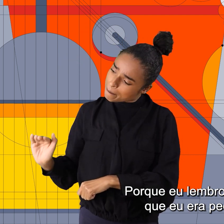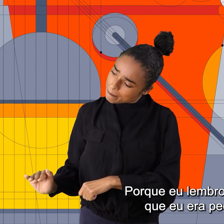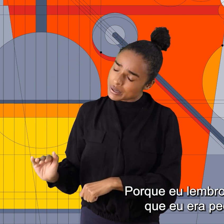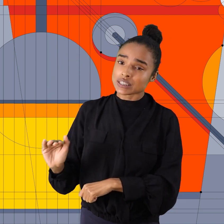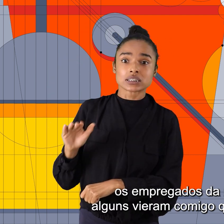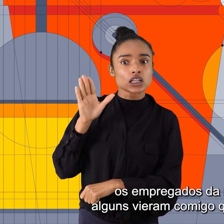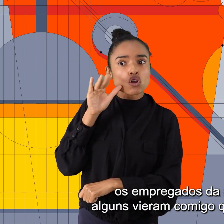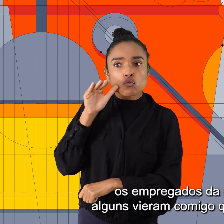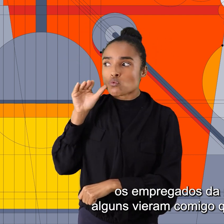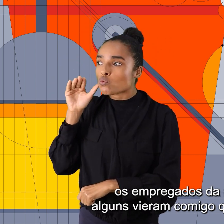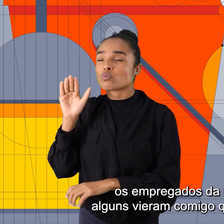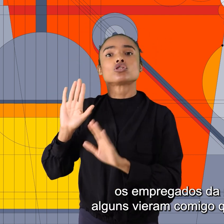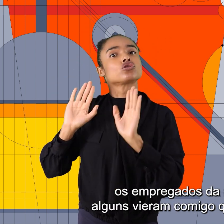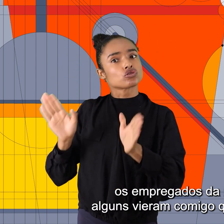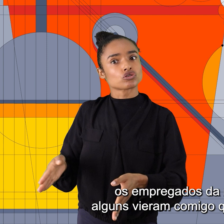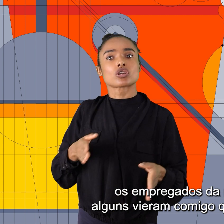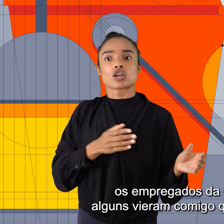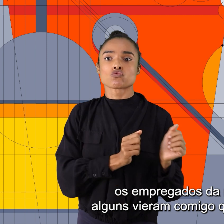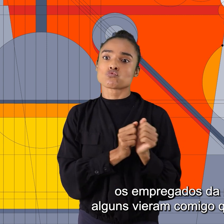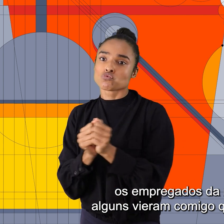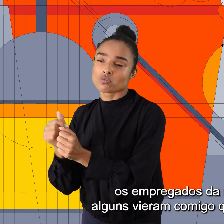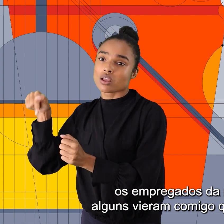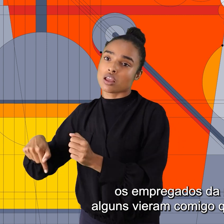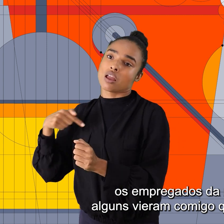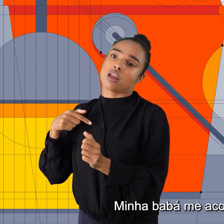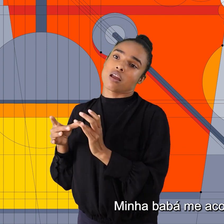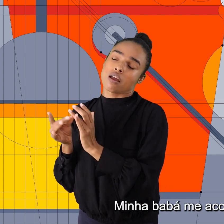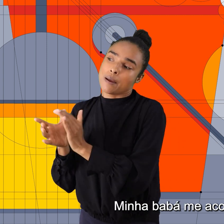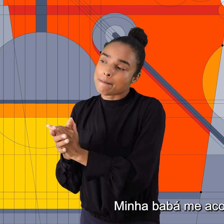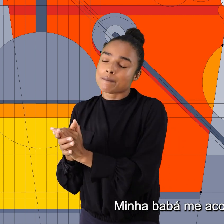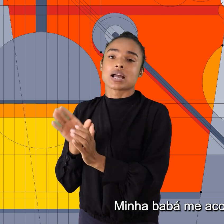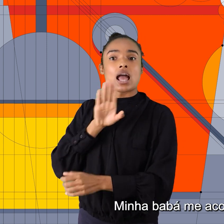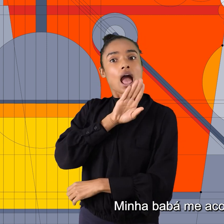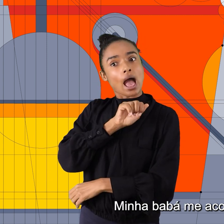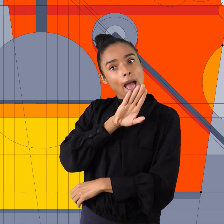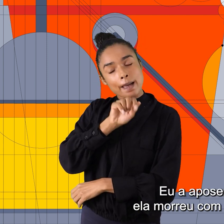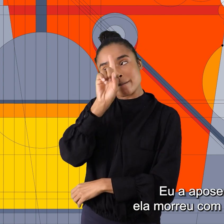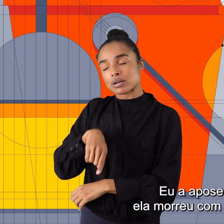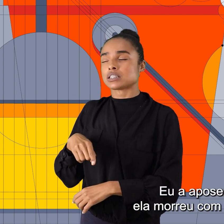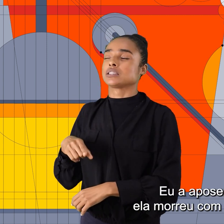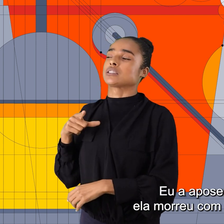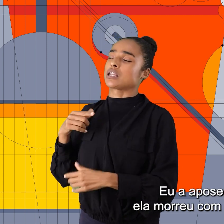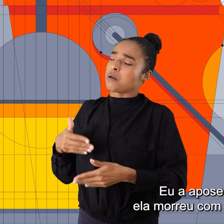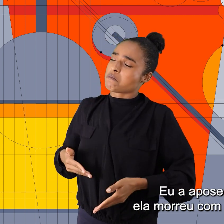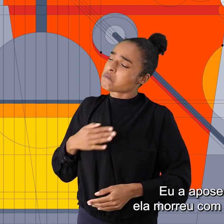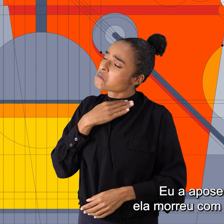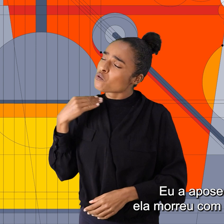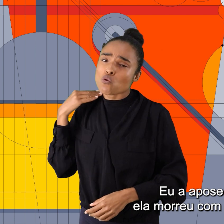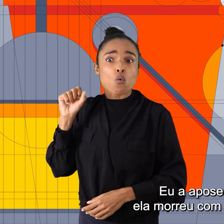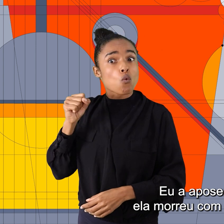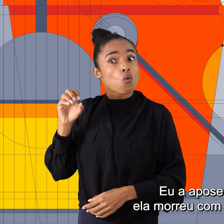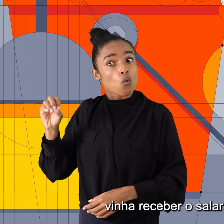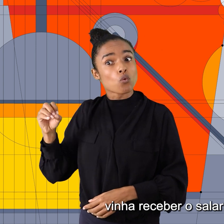era pequena, os empregados da minha casa, alguns vieram comigo quando eu casei. Minha babá me acompanhou. Eu aposentei, ela morreu com